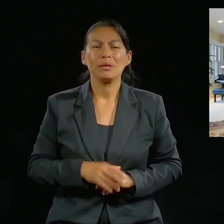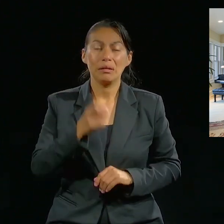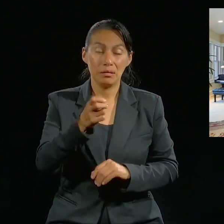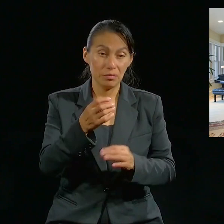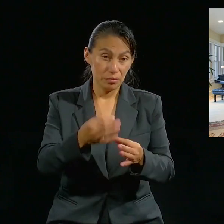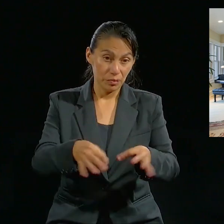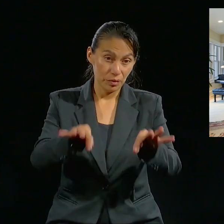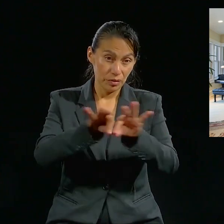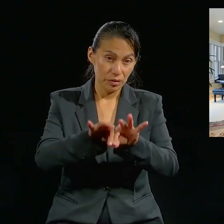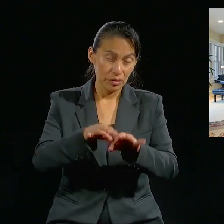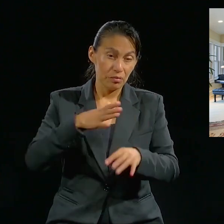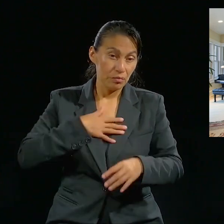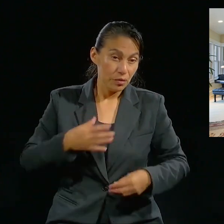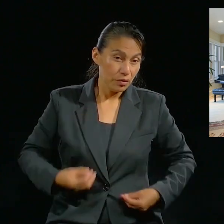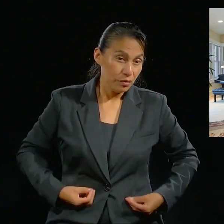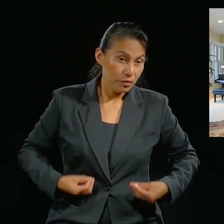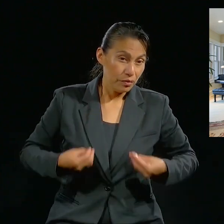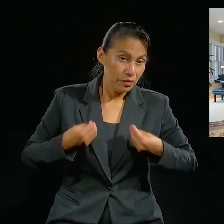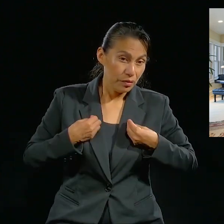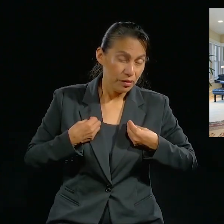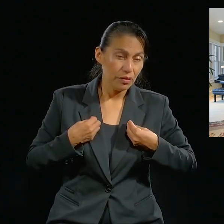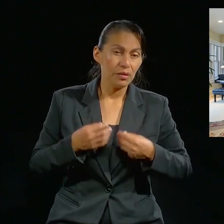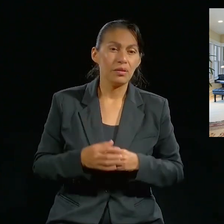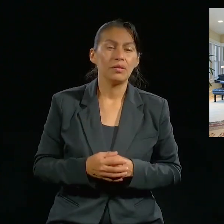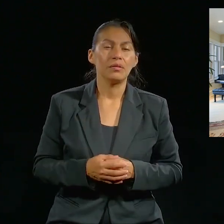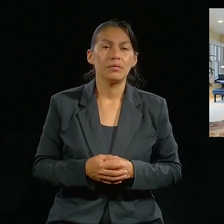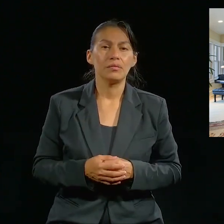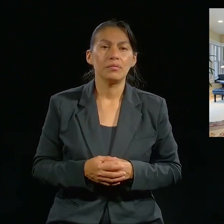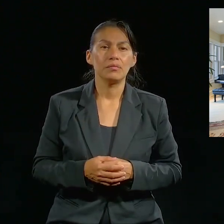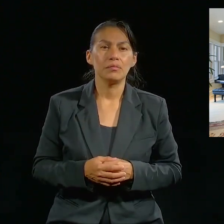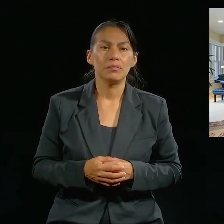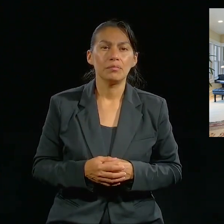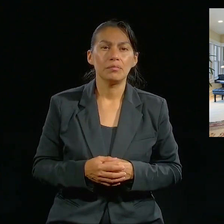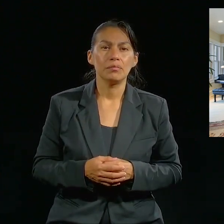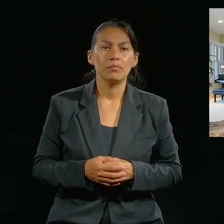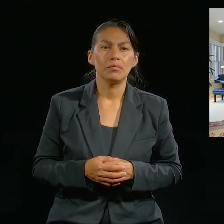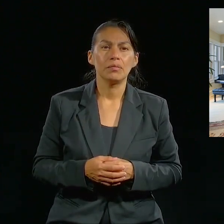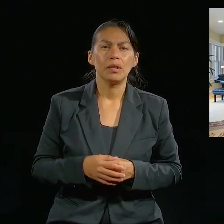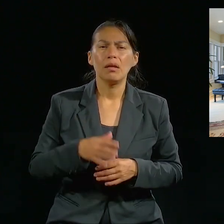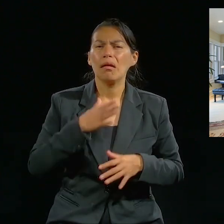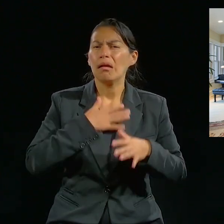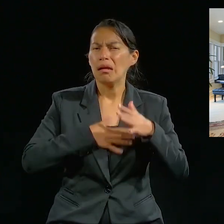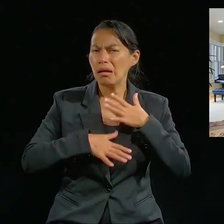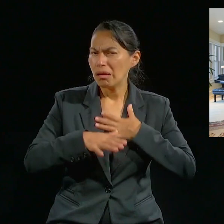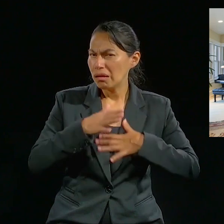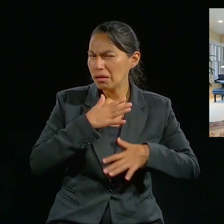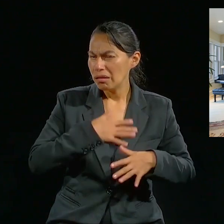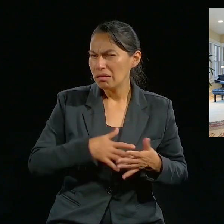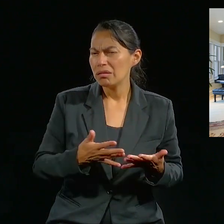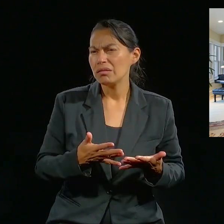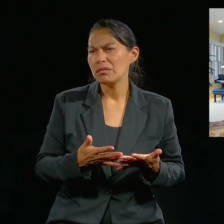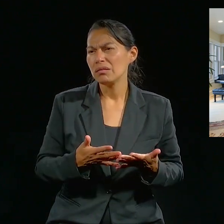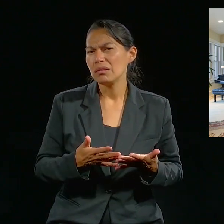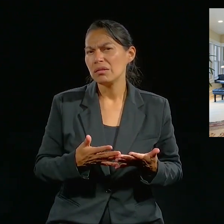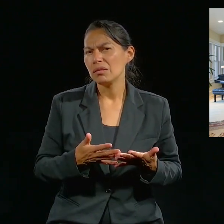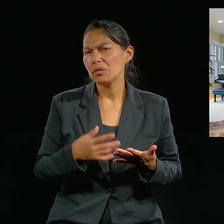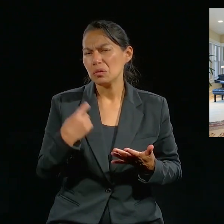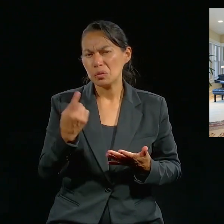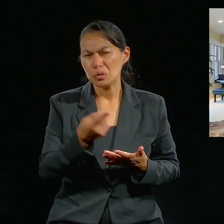llega a formar parte de nuestra vida como un desahogo, pero no solo como un desahogo, sino también